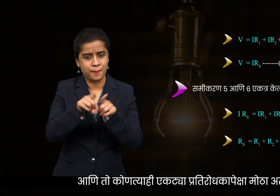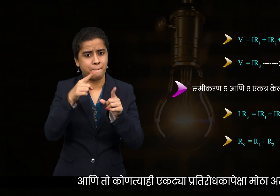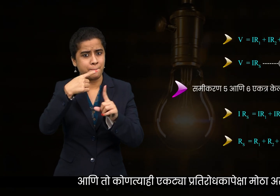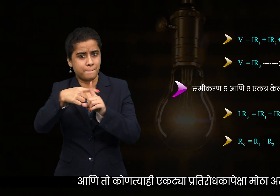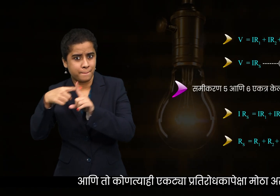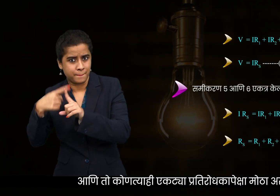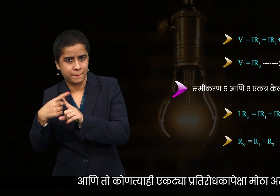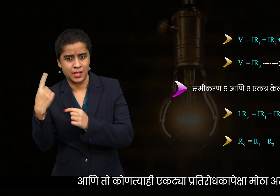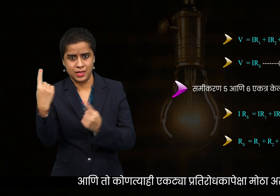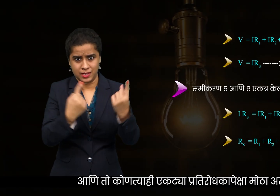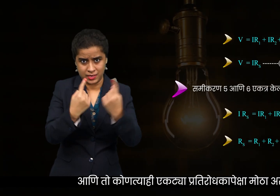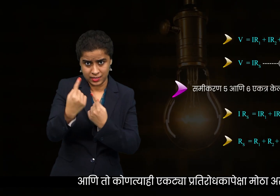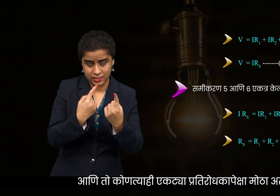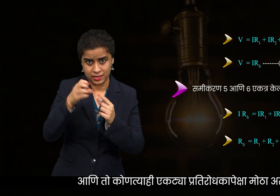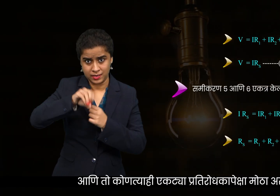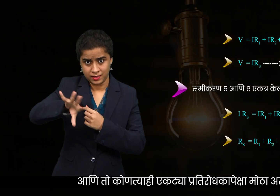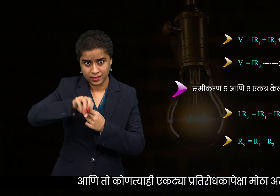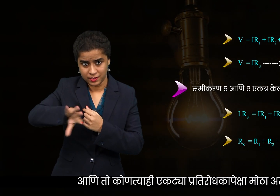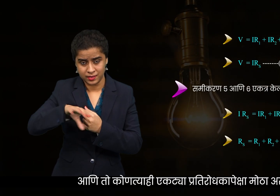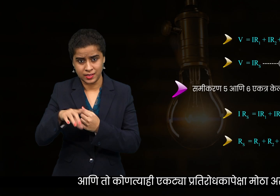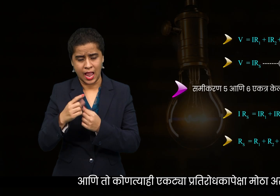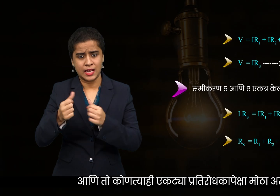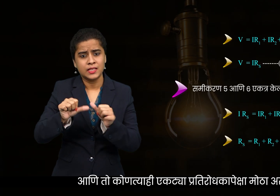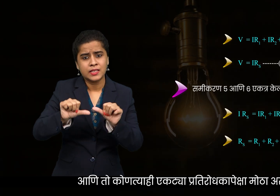आणि तो कोणत्याही एकट्या प्रतिरोधकापेक्षा मोठा असतो.